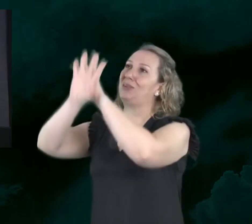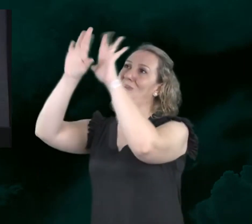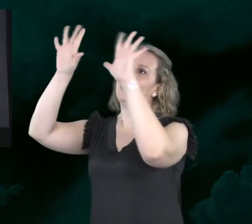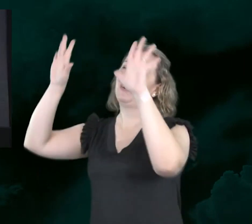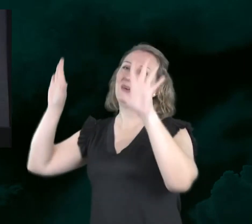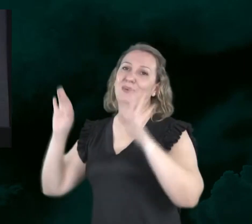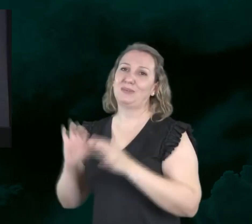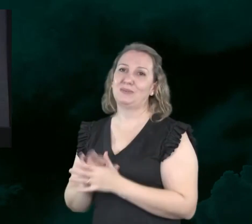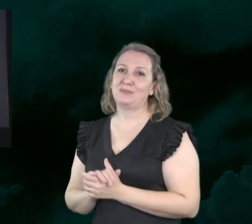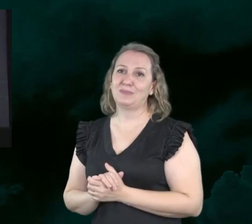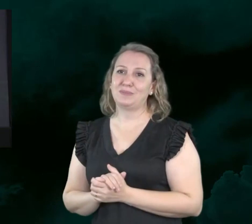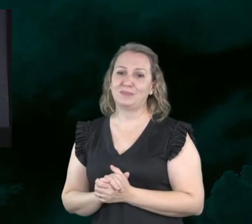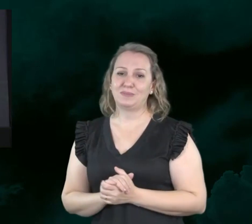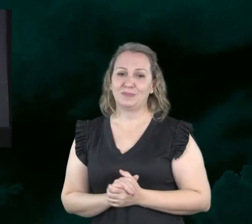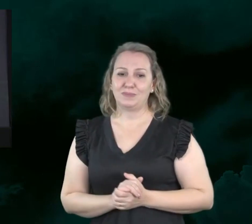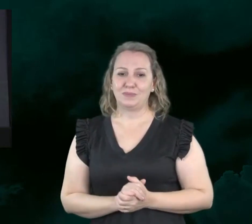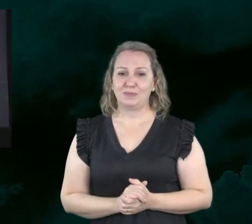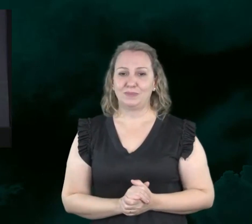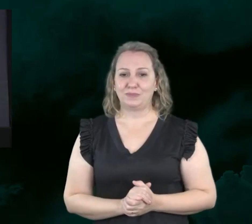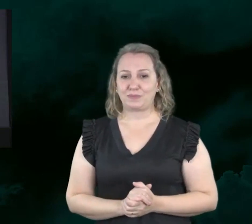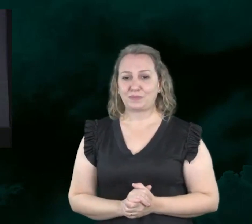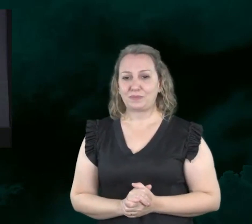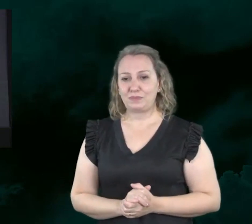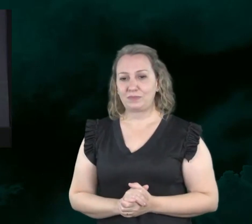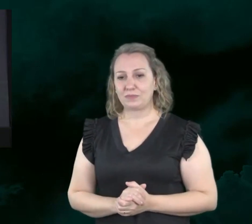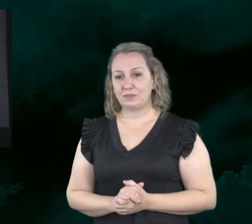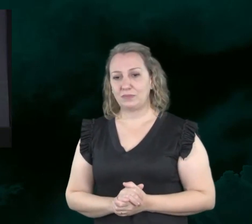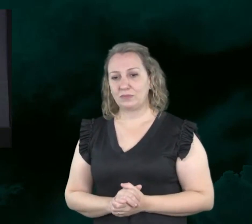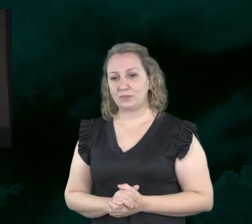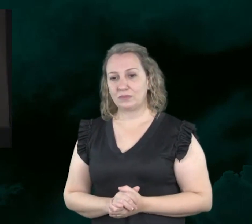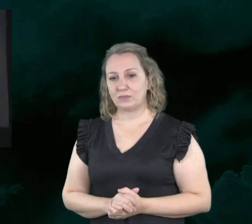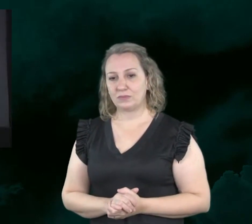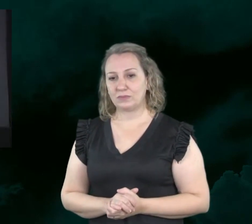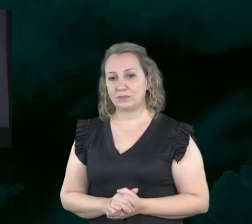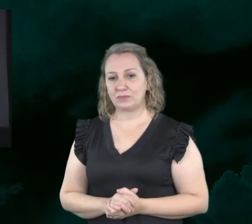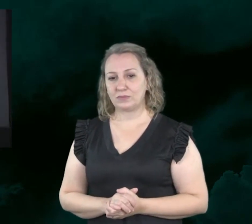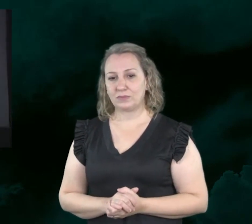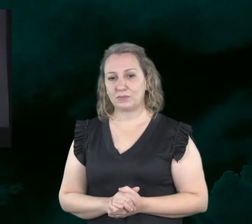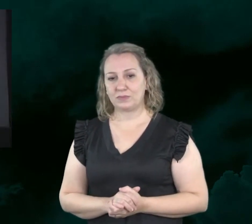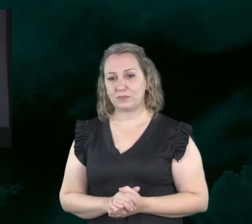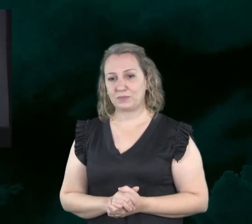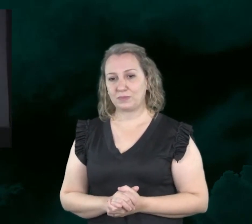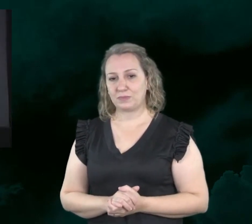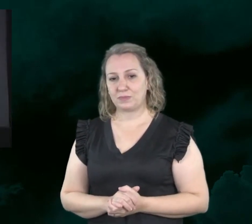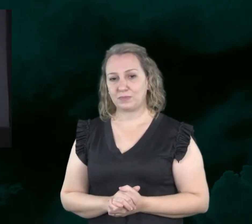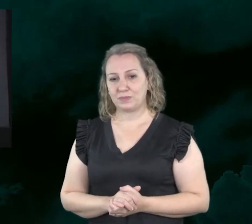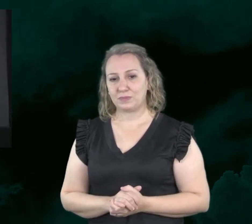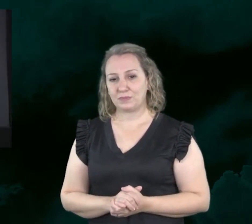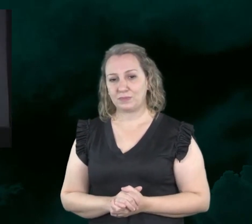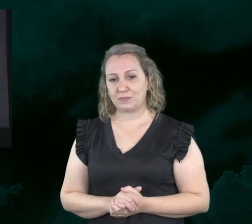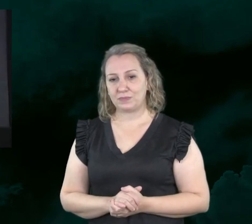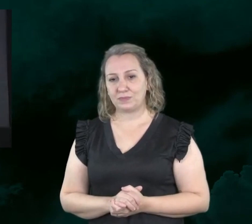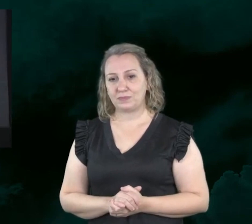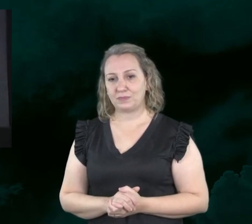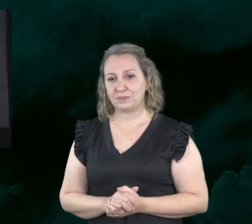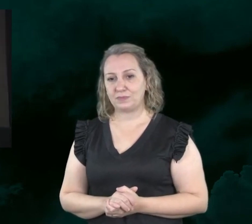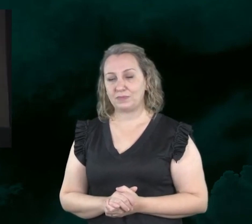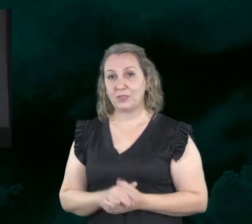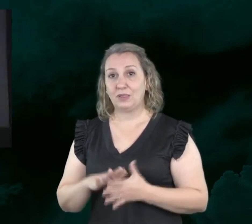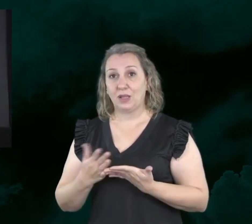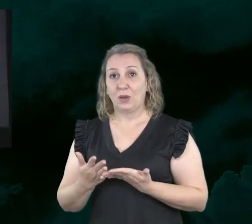a definição do outro slide ali que marca, né, a perseverança marca a